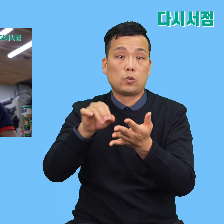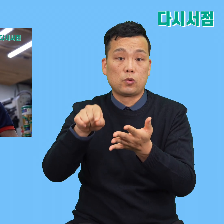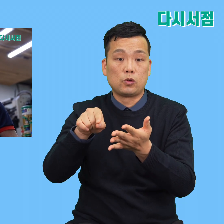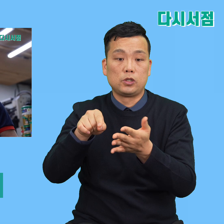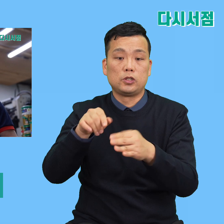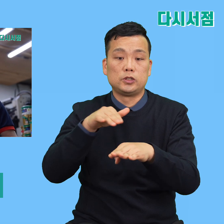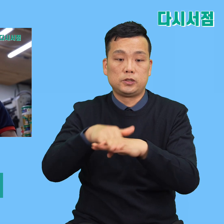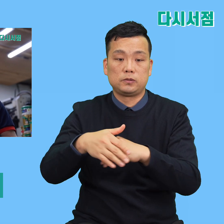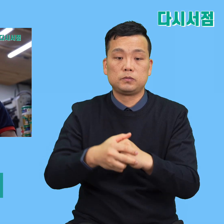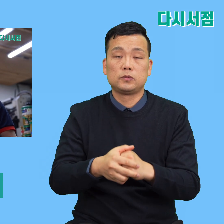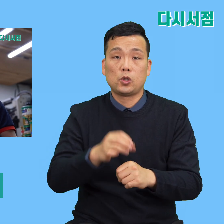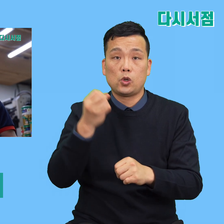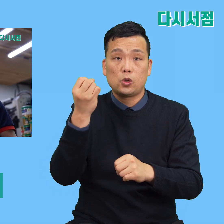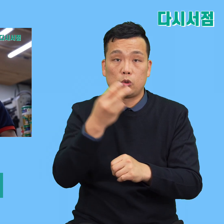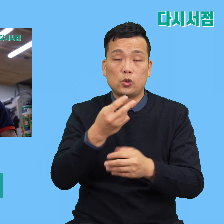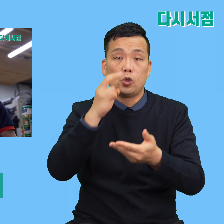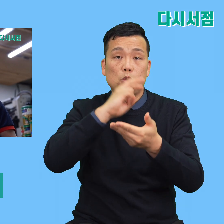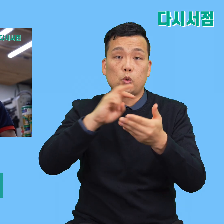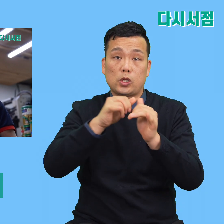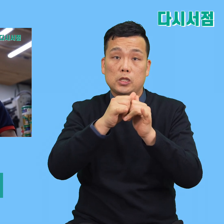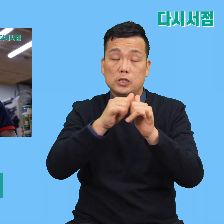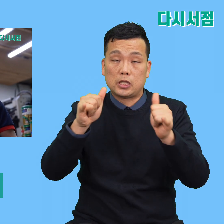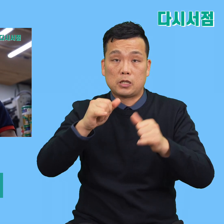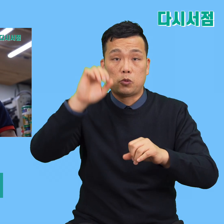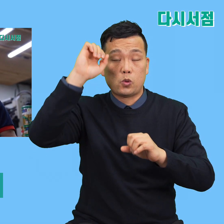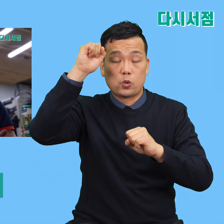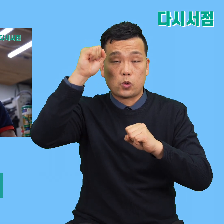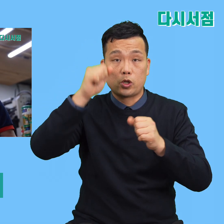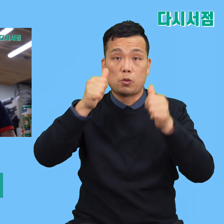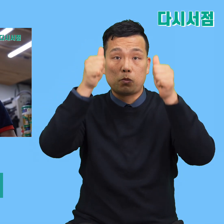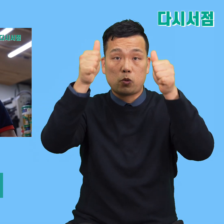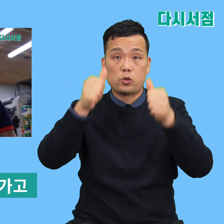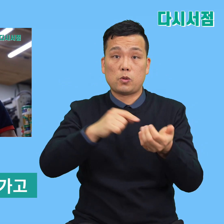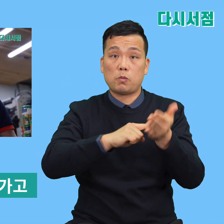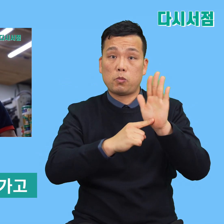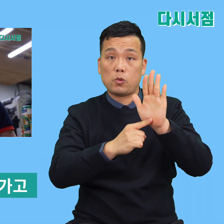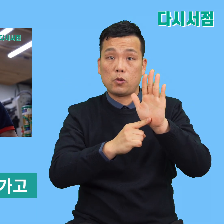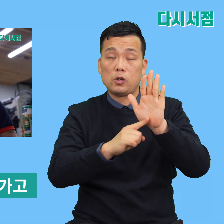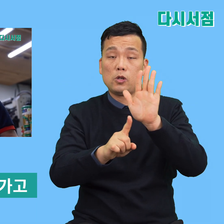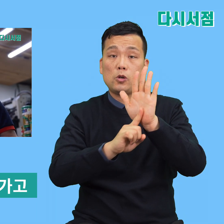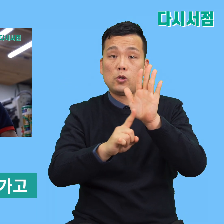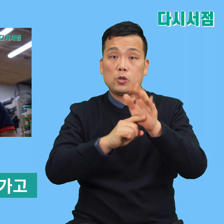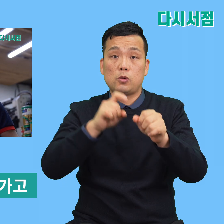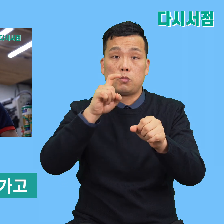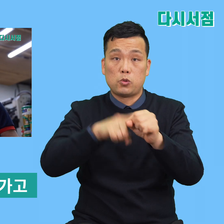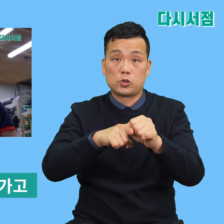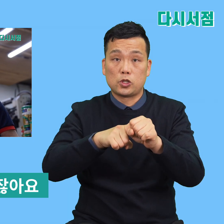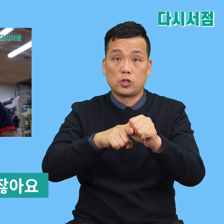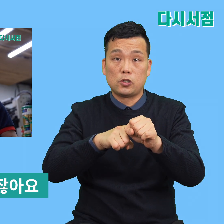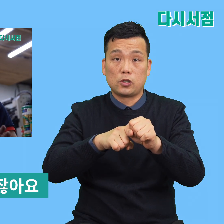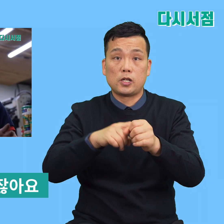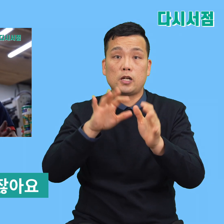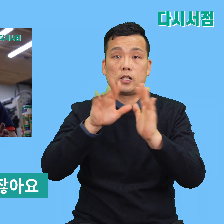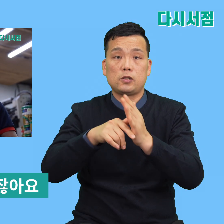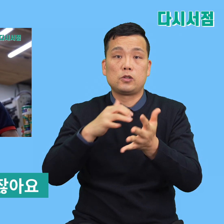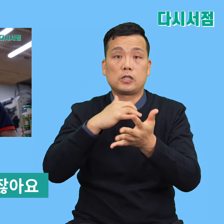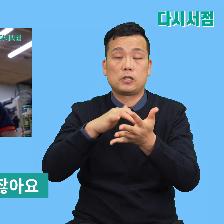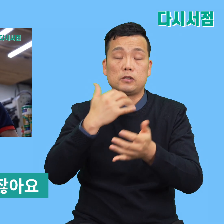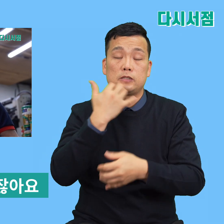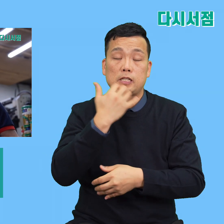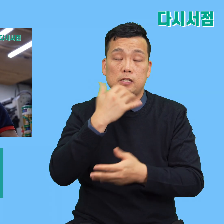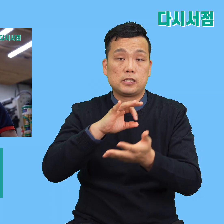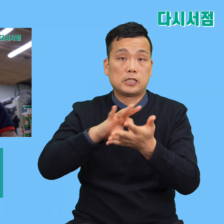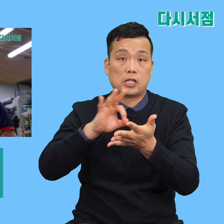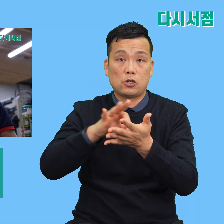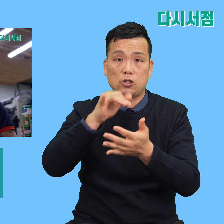쪽으로 가고 그리고 뭐 무슨 가수들 뭐 포스타든가 네. 뭐 이런 거는 이제 칼라 쪽으로 가고 그 흑백으로 뭐 하기는